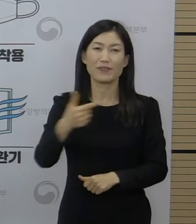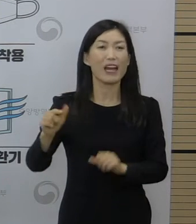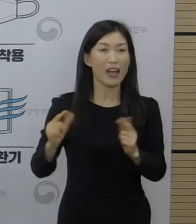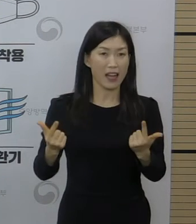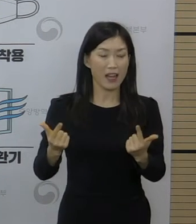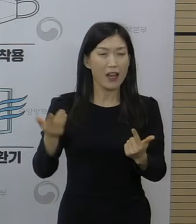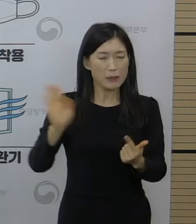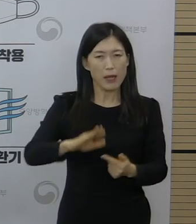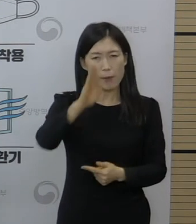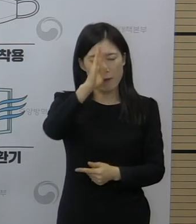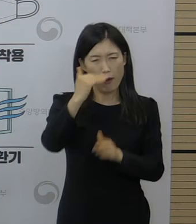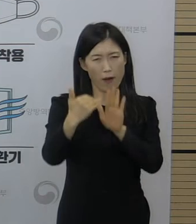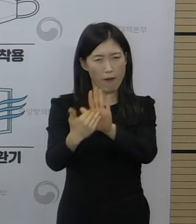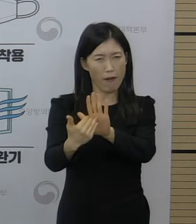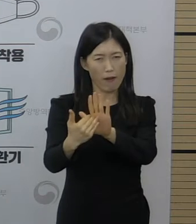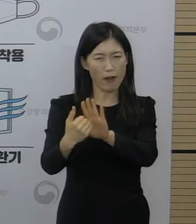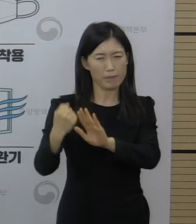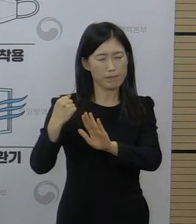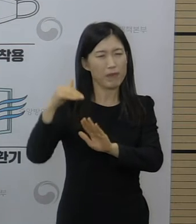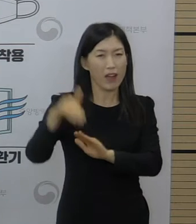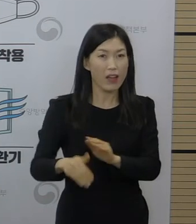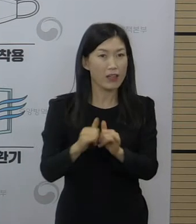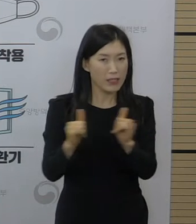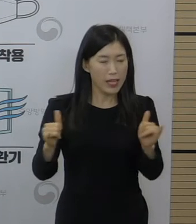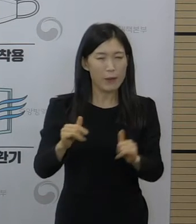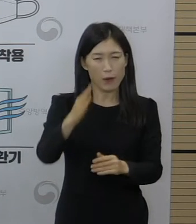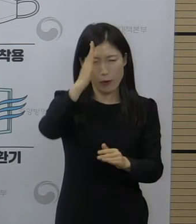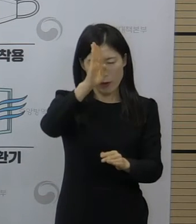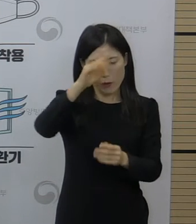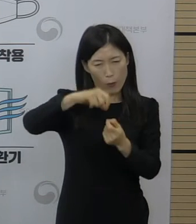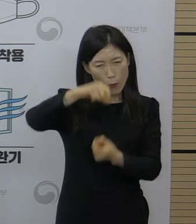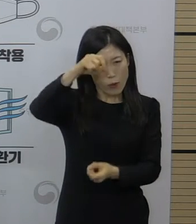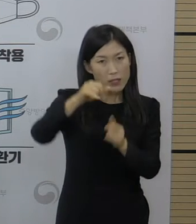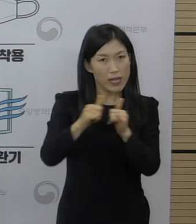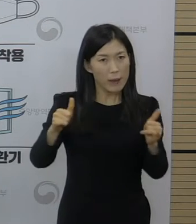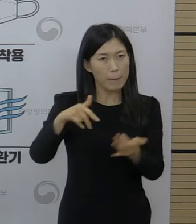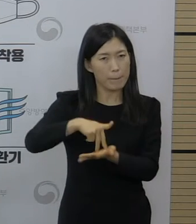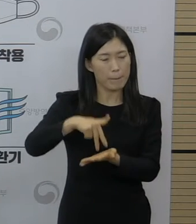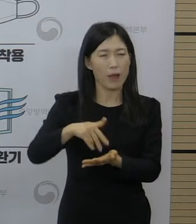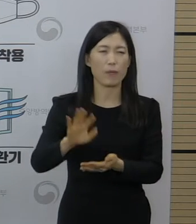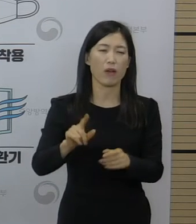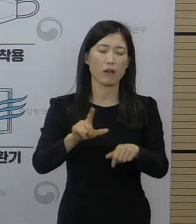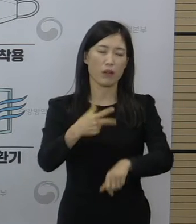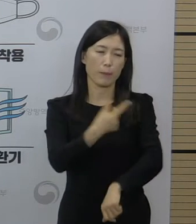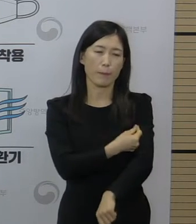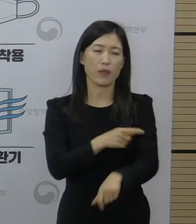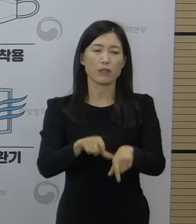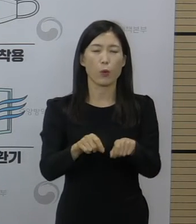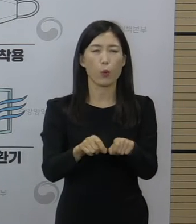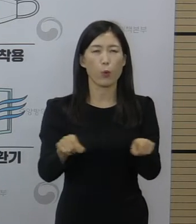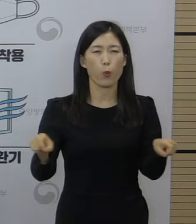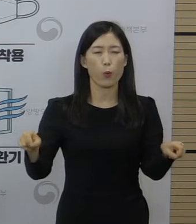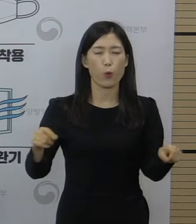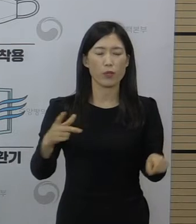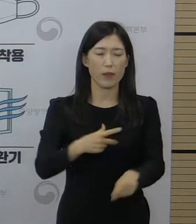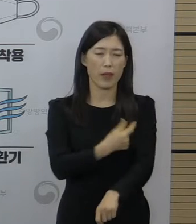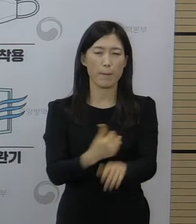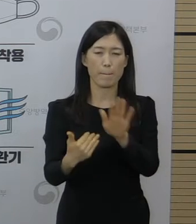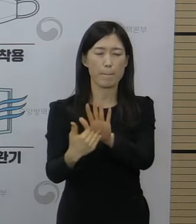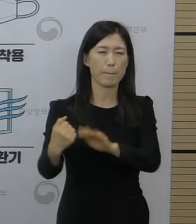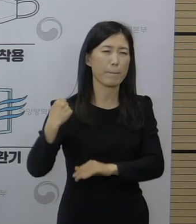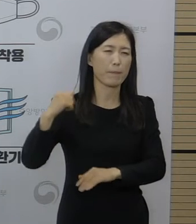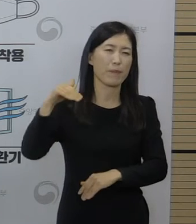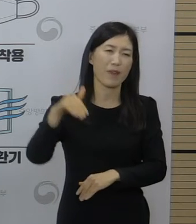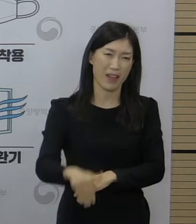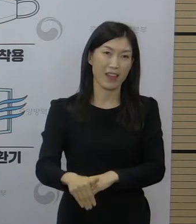면역 저하자와 요양병원 시설은 3차 접종 후 시간 경과에 따른 면역 감소로 최근에 누적